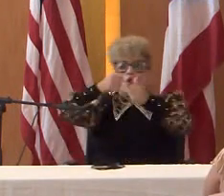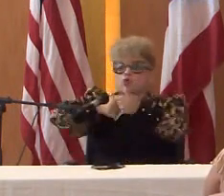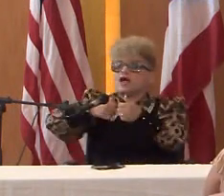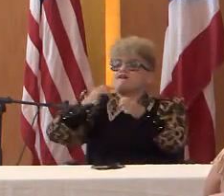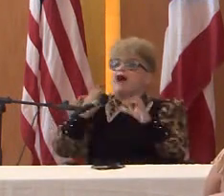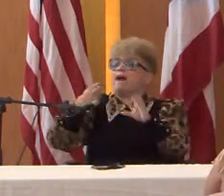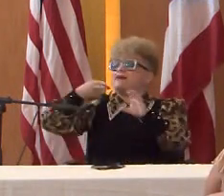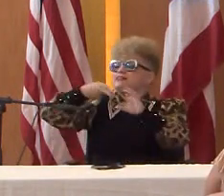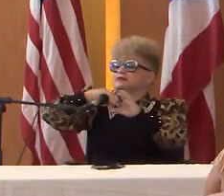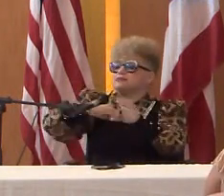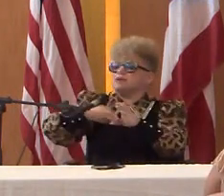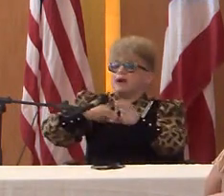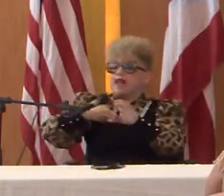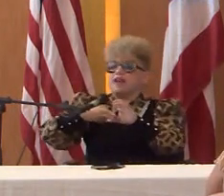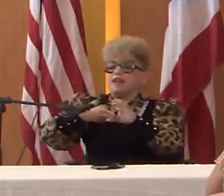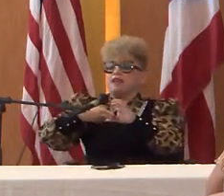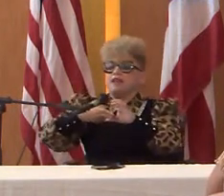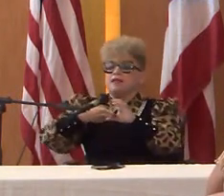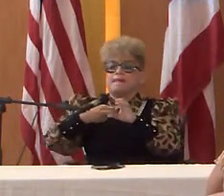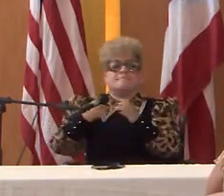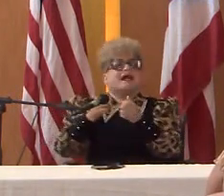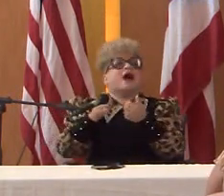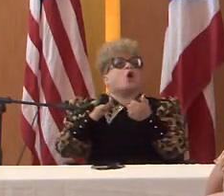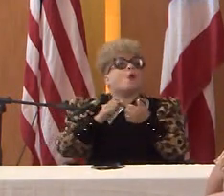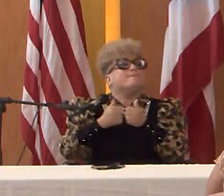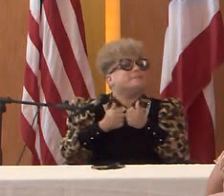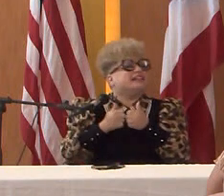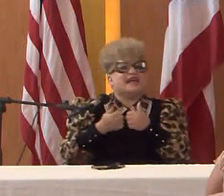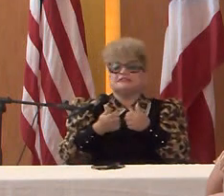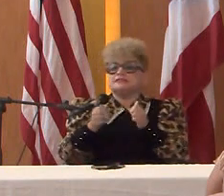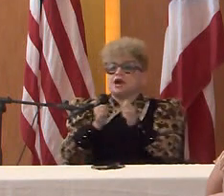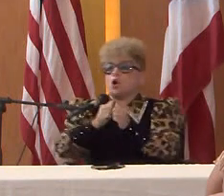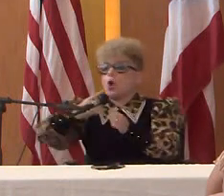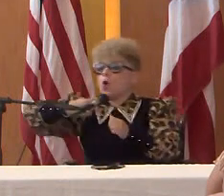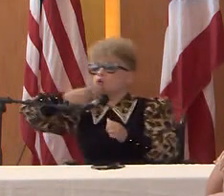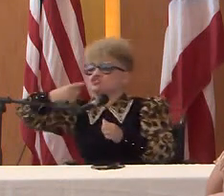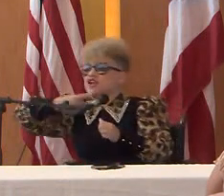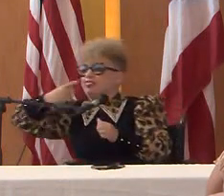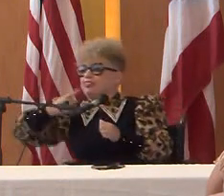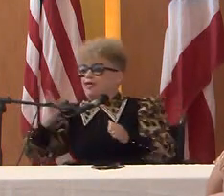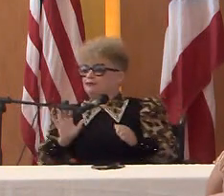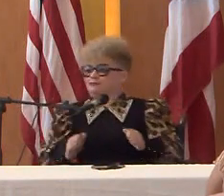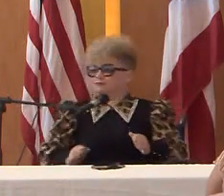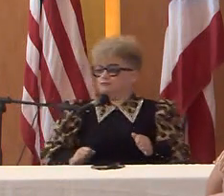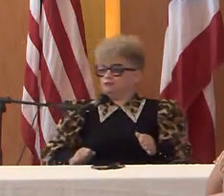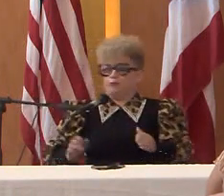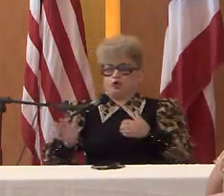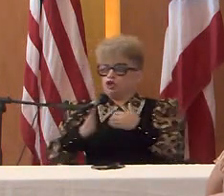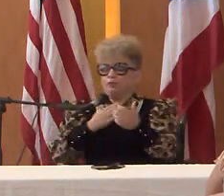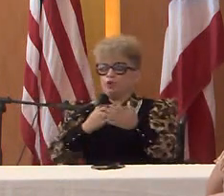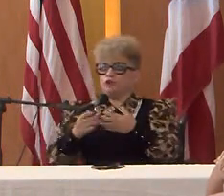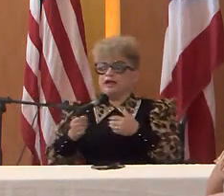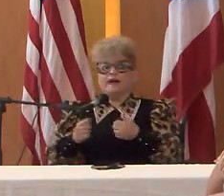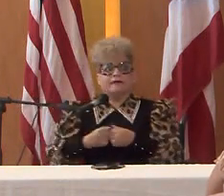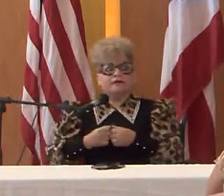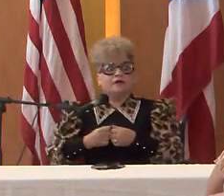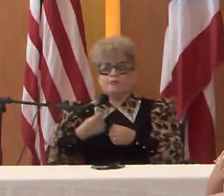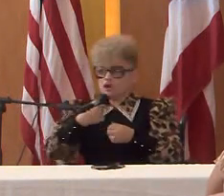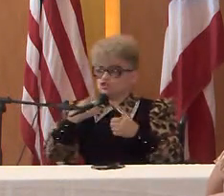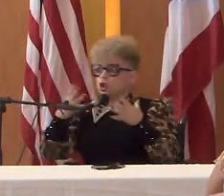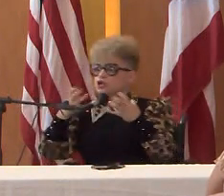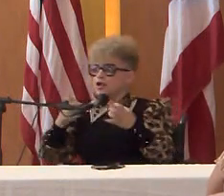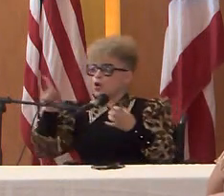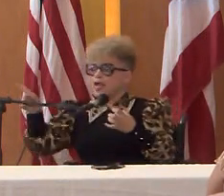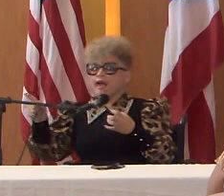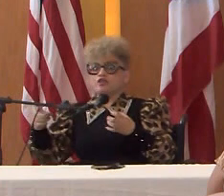tiene alguna persona sorda y le dan la asistencia necesaria donde tengan que ser asistidos para que